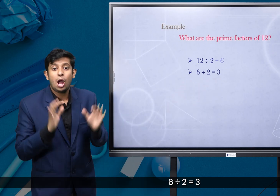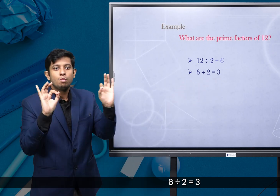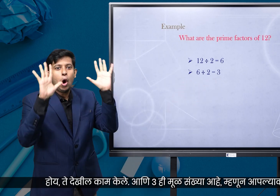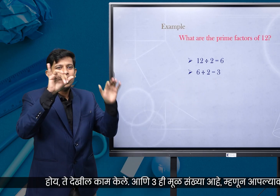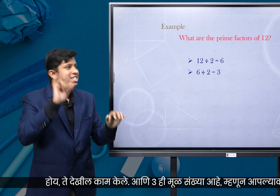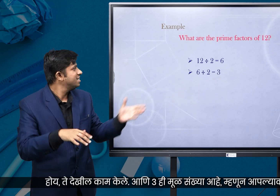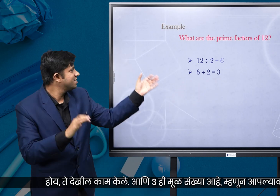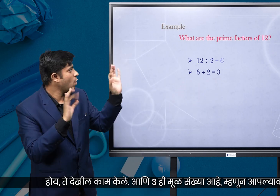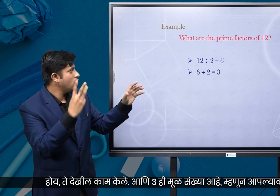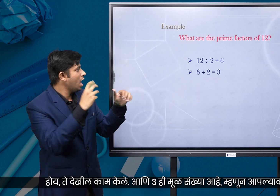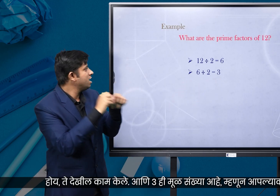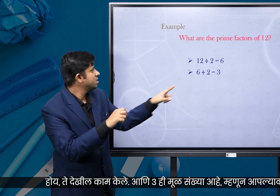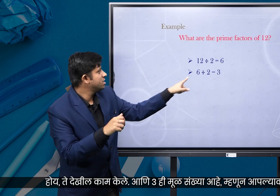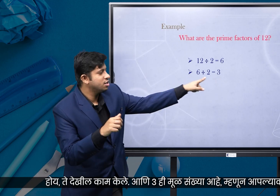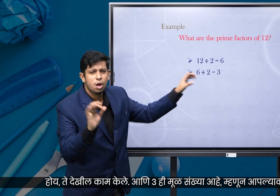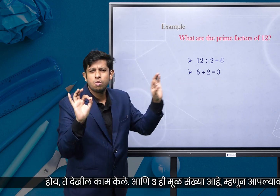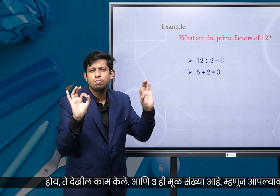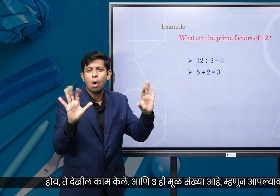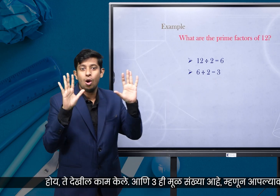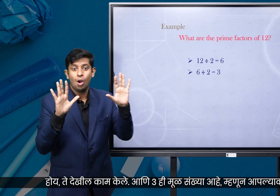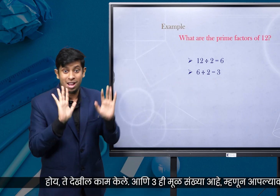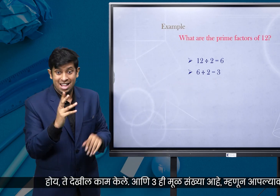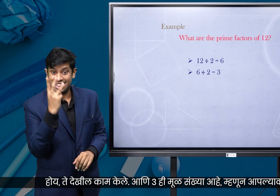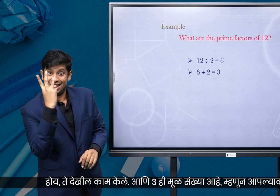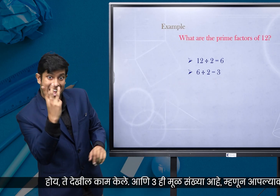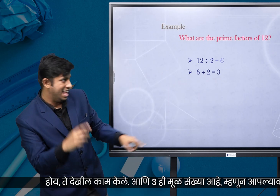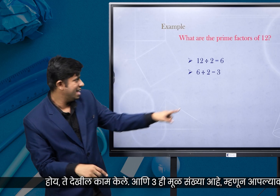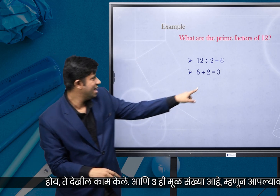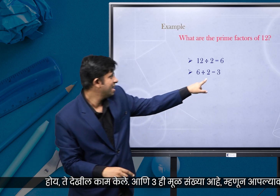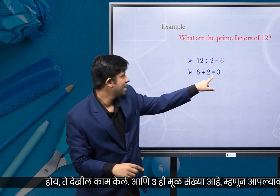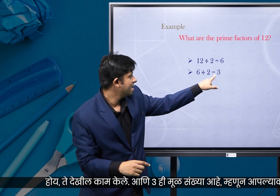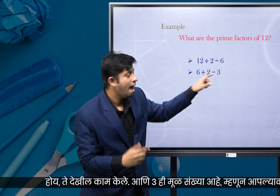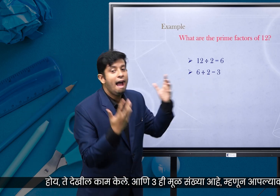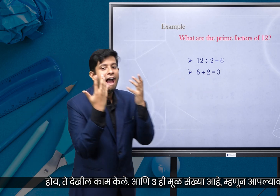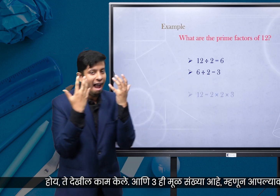हे देखील काम केले आणि 3 ही मूळ संख्या आहे म्हणून आपल्याकडे उत्तर आहे